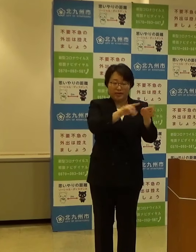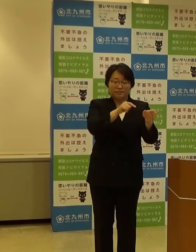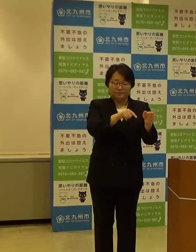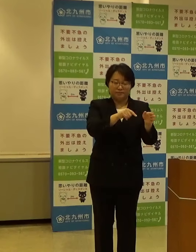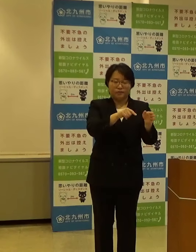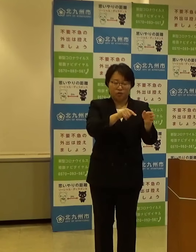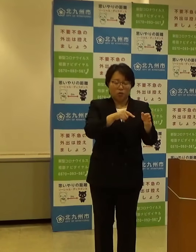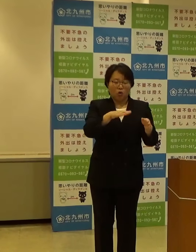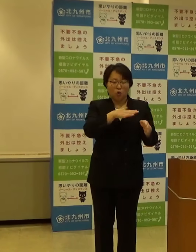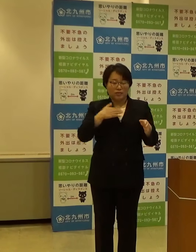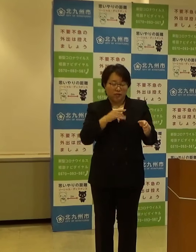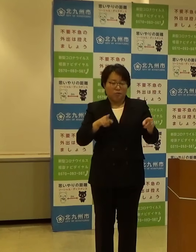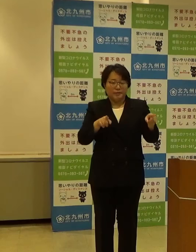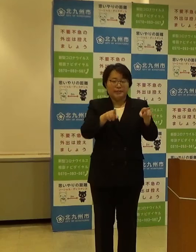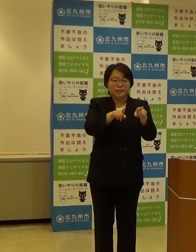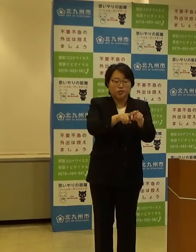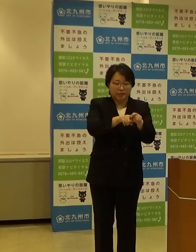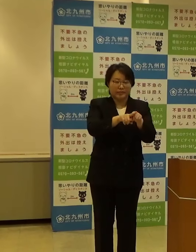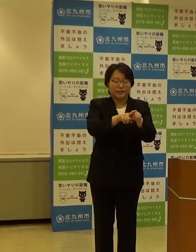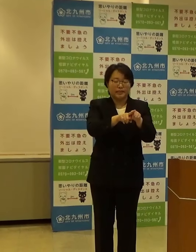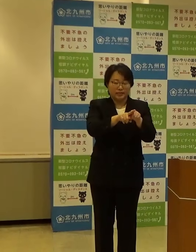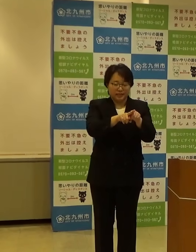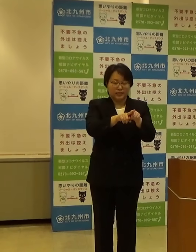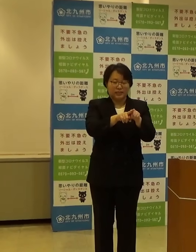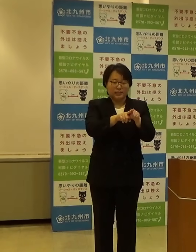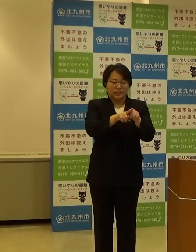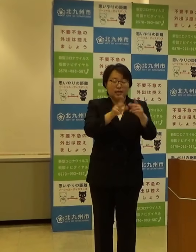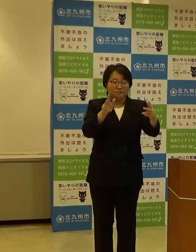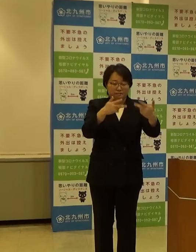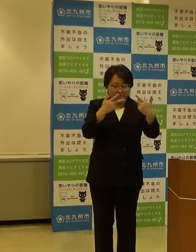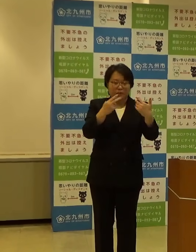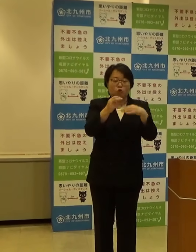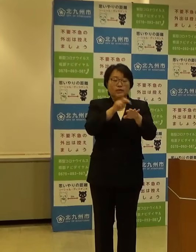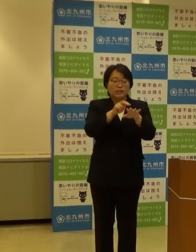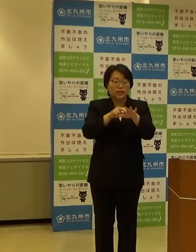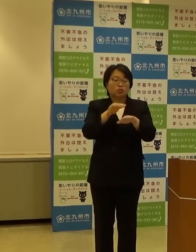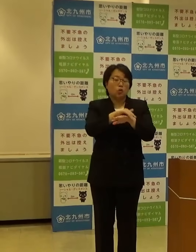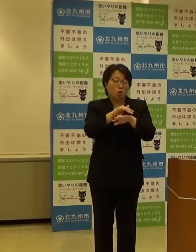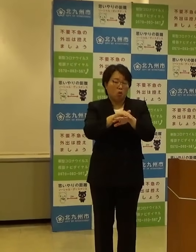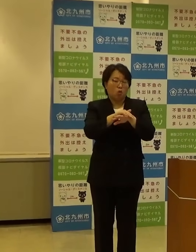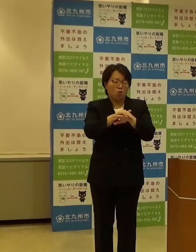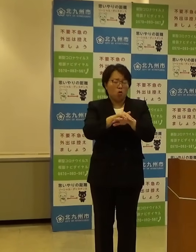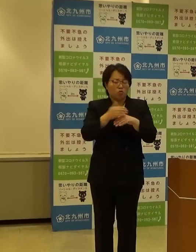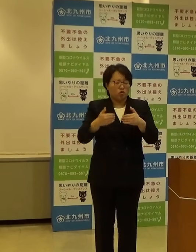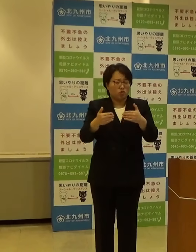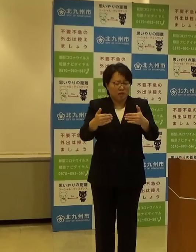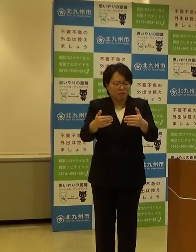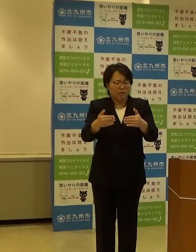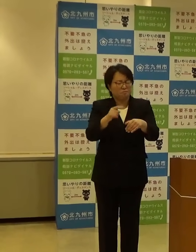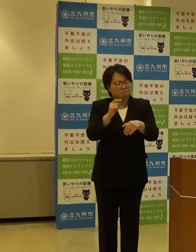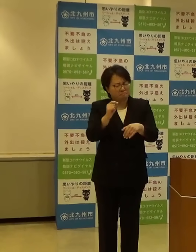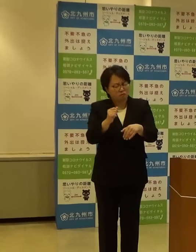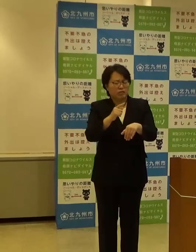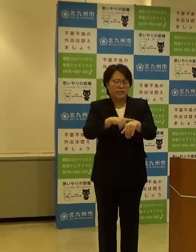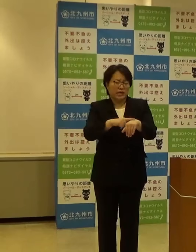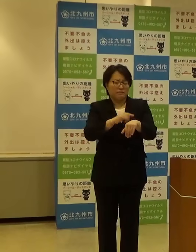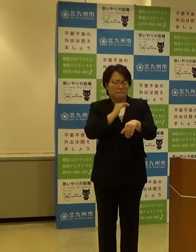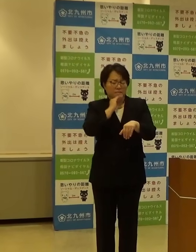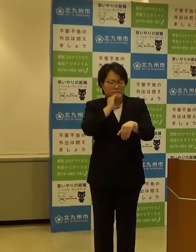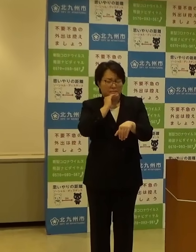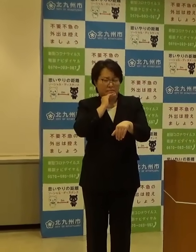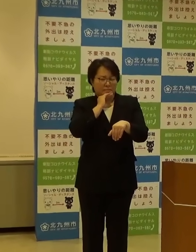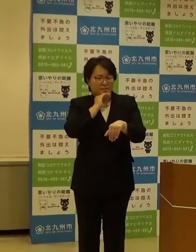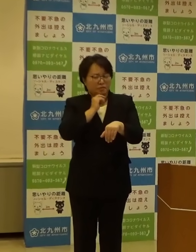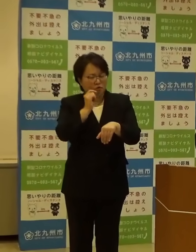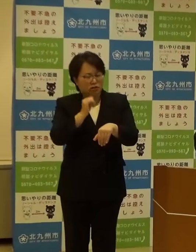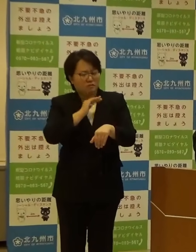題化について、大きく踏み出すという状況にはまだ至ってないのかな、もう少し時間が必要かもしれないと思